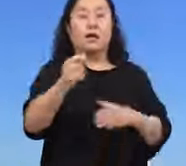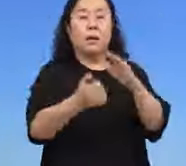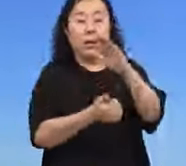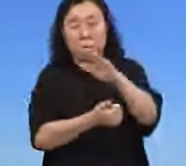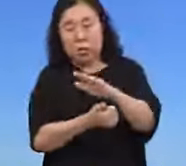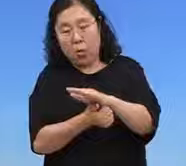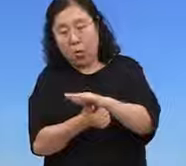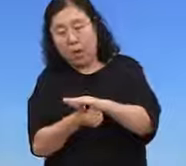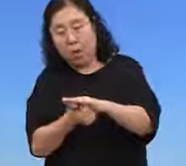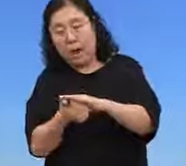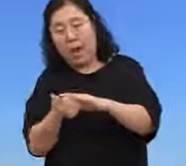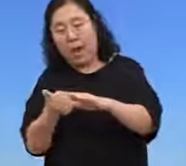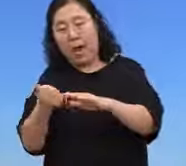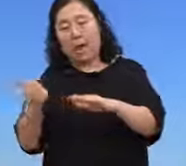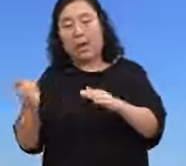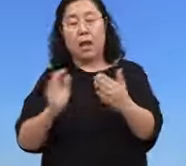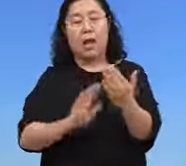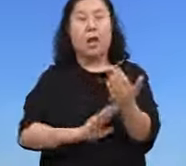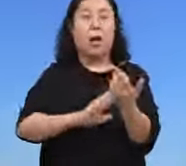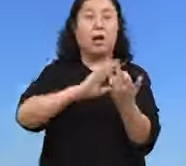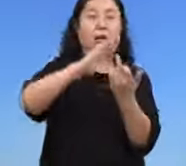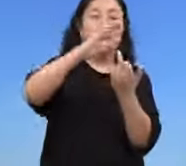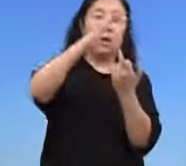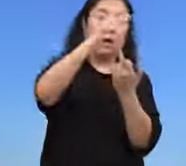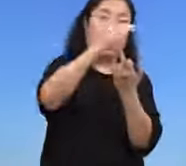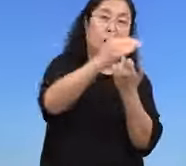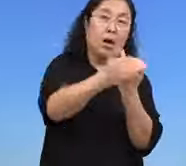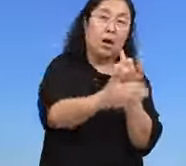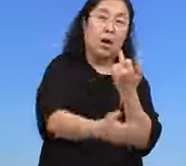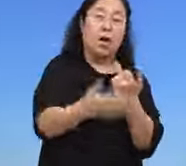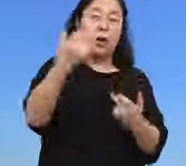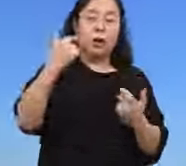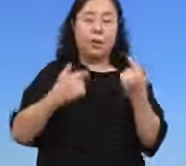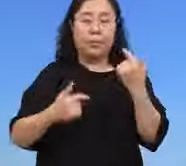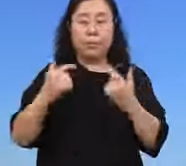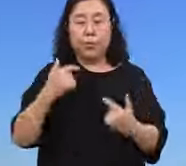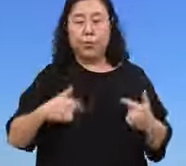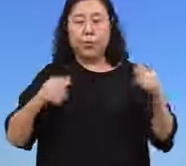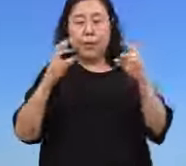이 소망의 언덕 기쁨의 땅에서